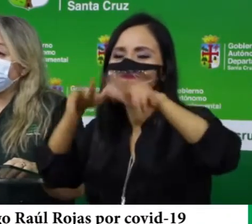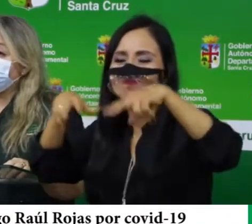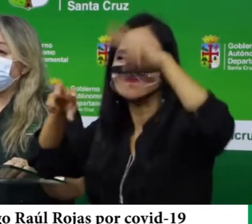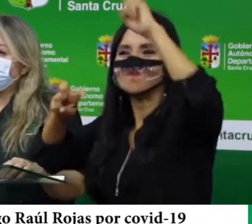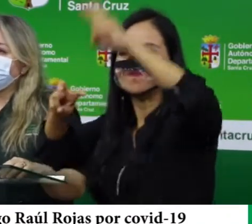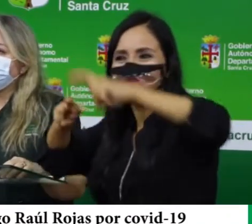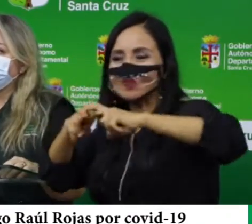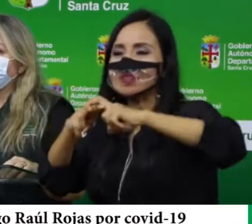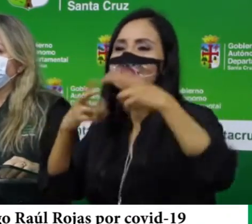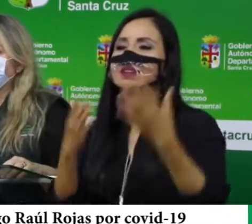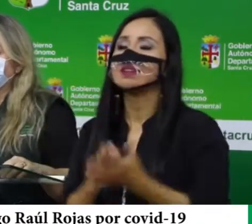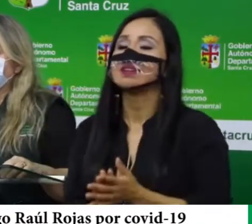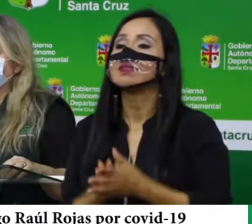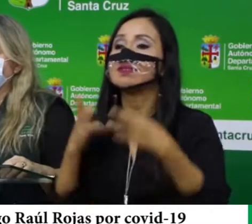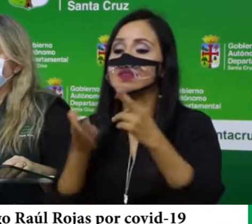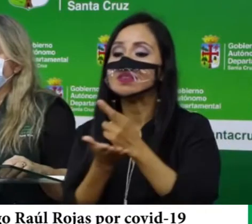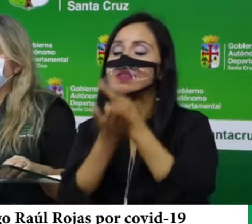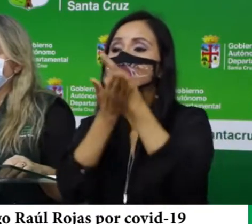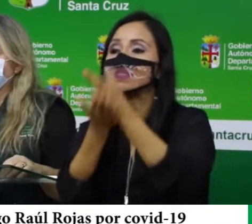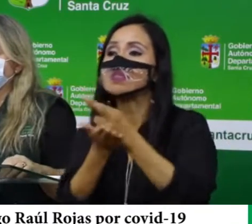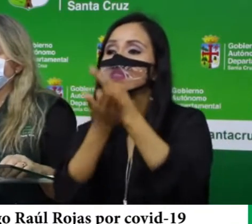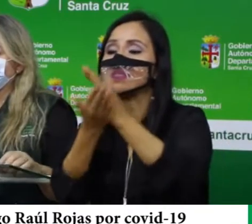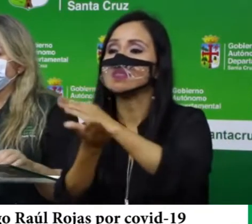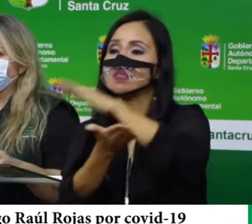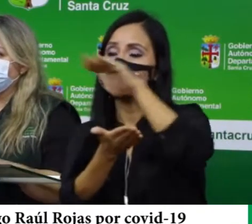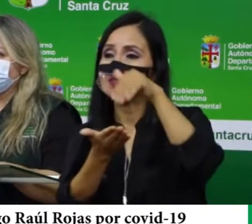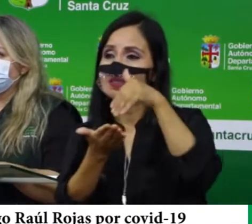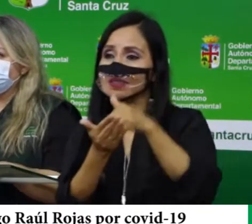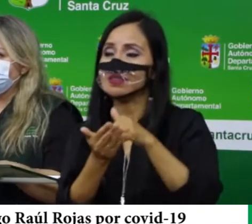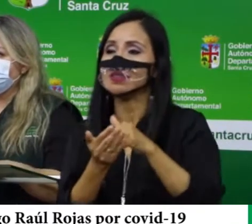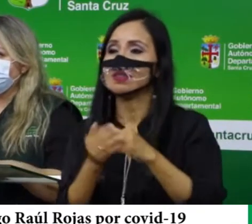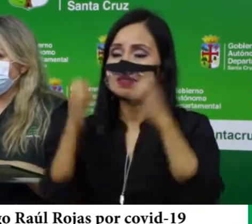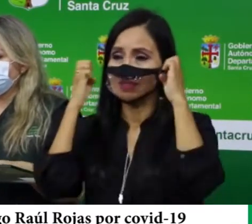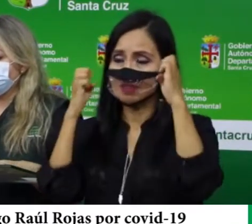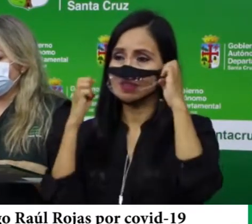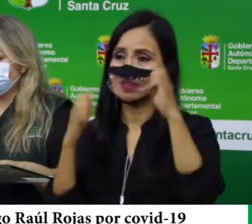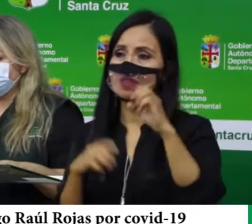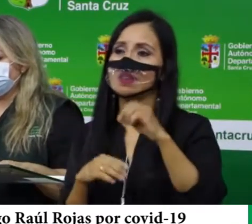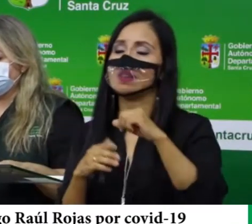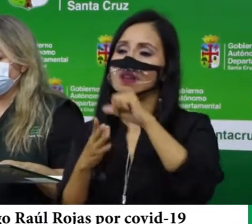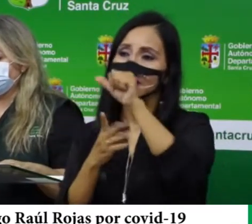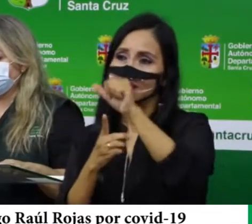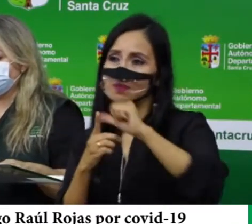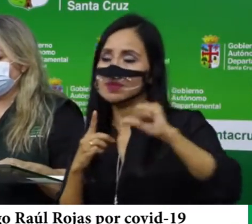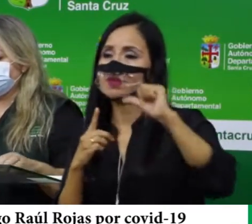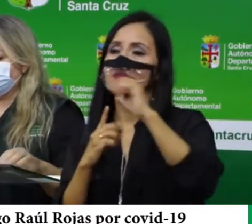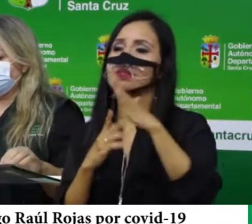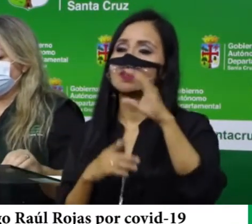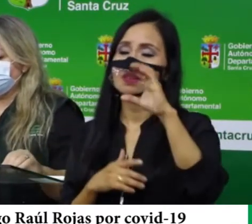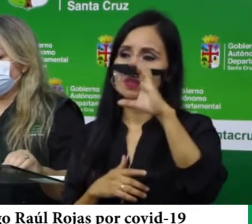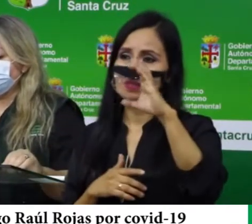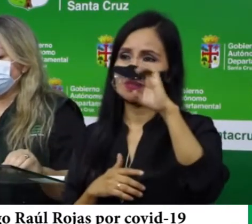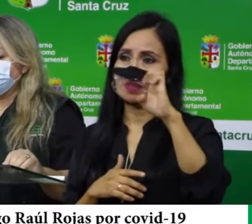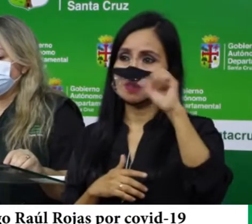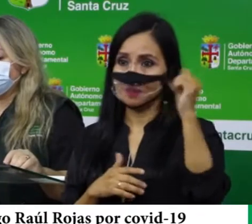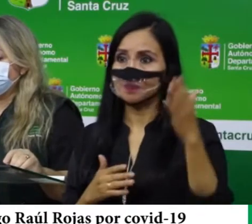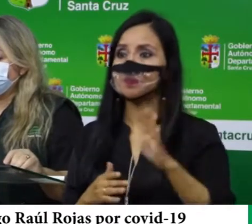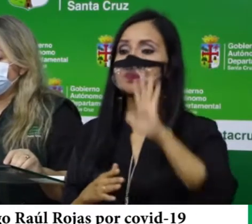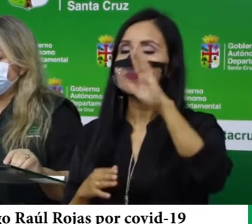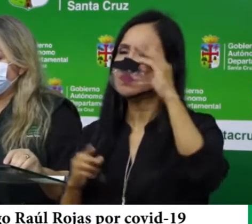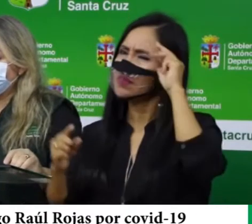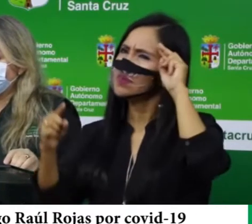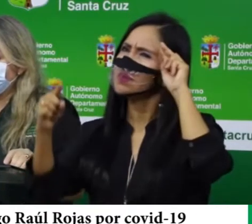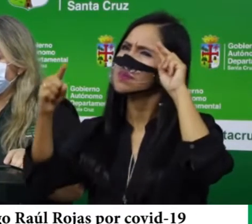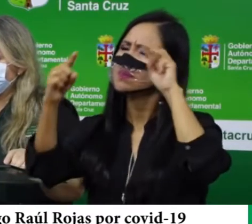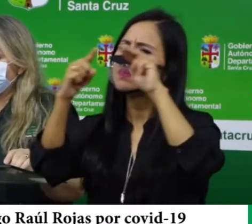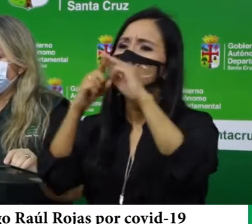que actualmente están rehabilitándose en el Centro de Educación Ambiental. Durante su misión